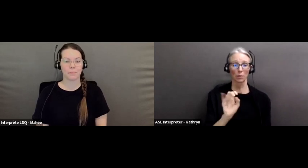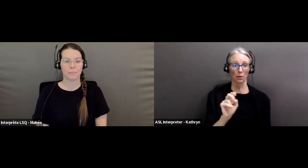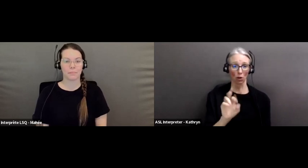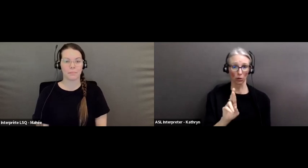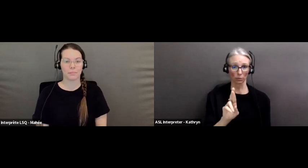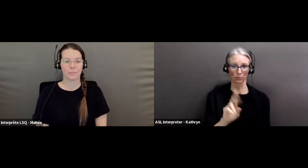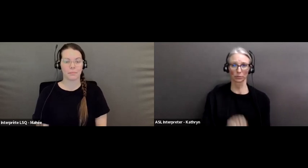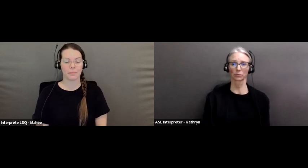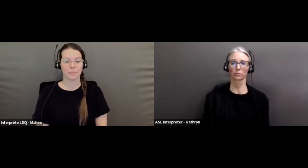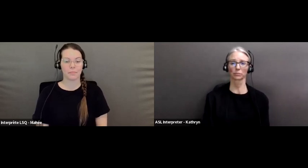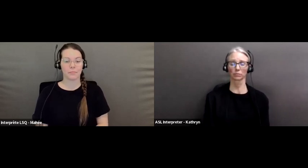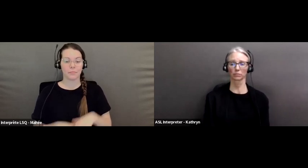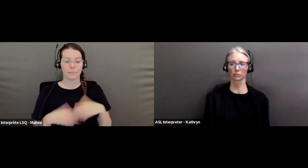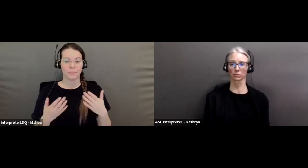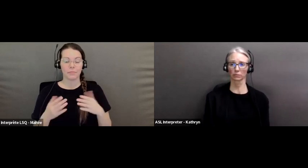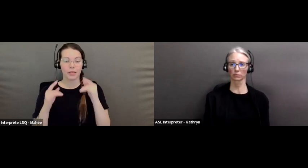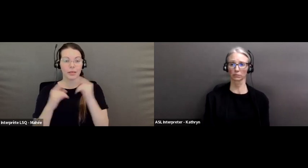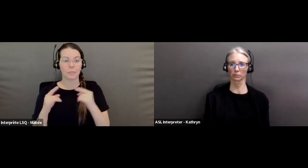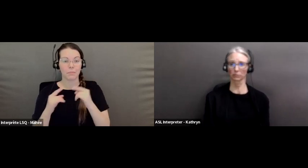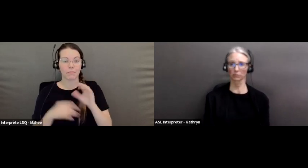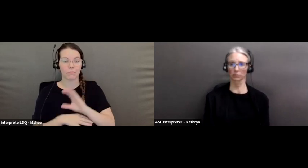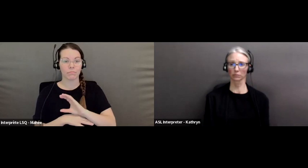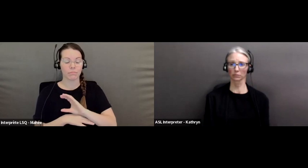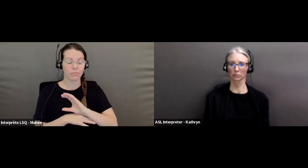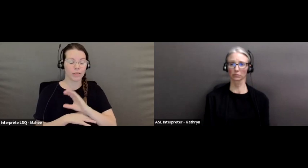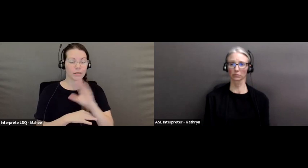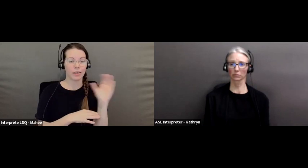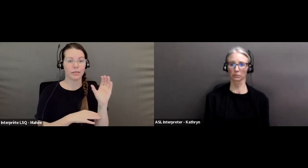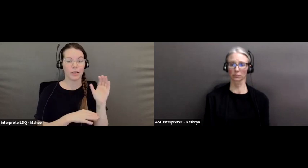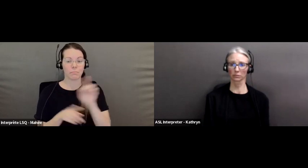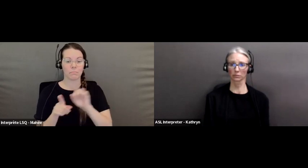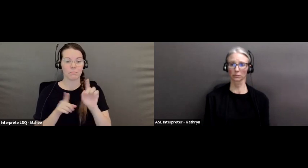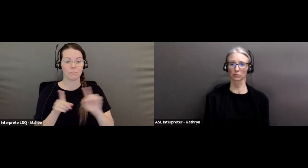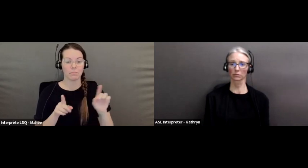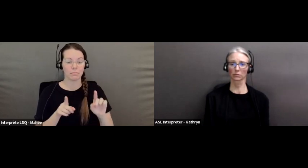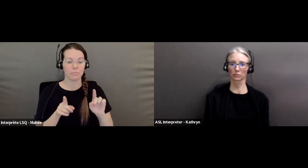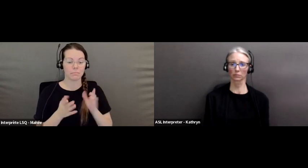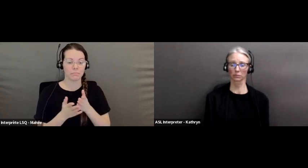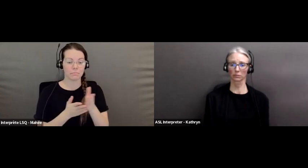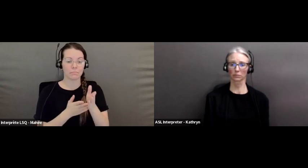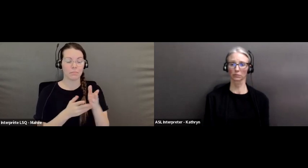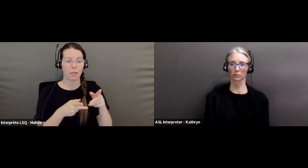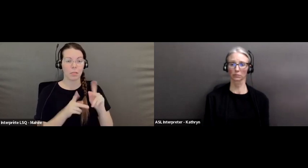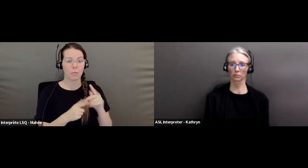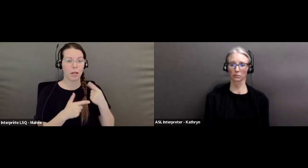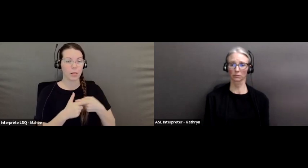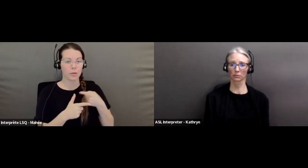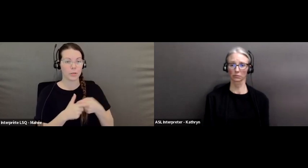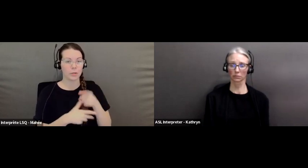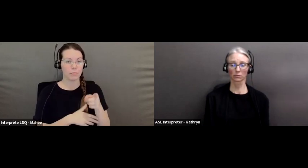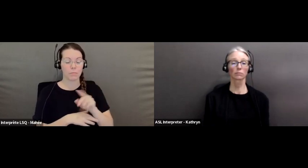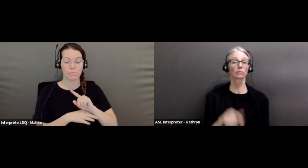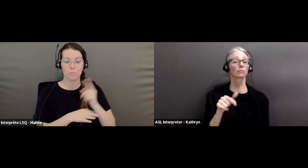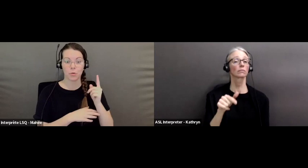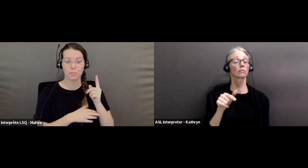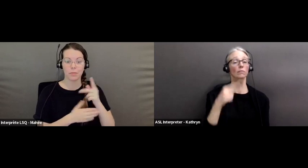Un survol des campements canadiens, une approche axée sur le droit au logement. C'est un premier projet financé par le